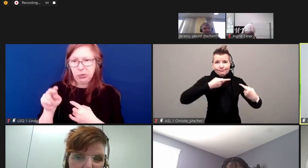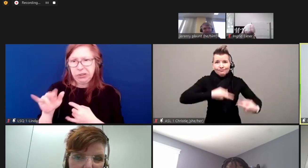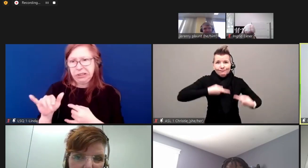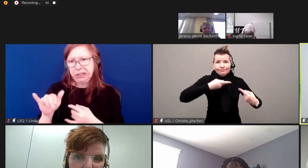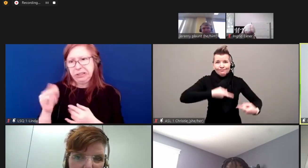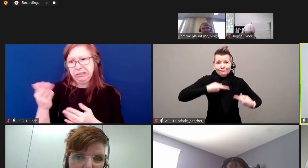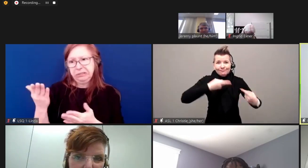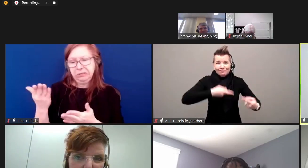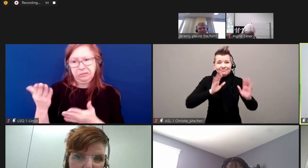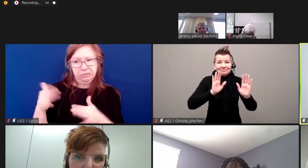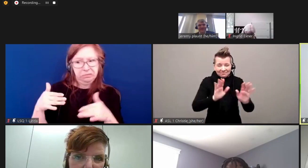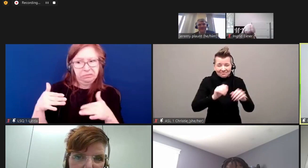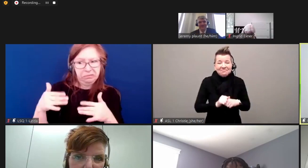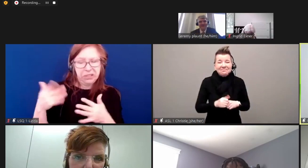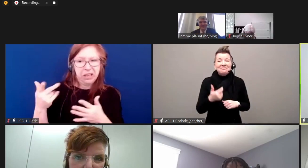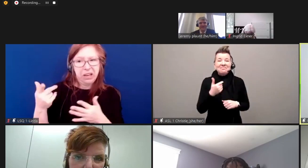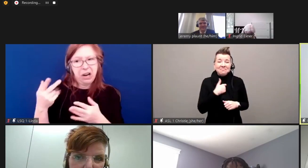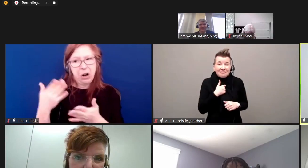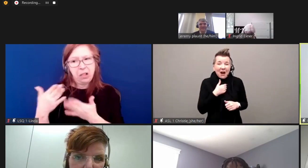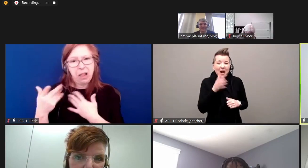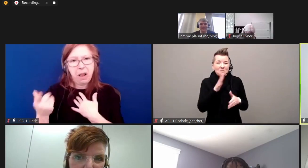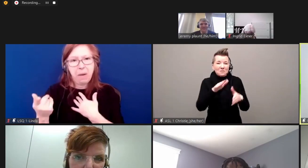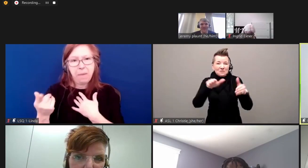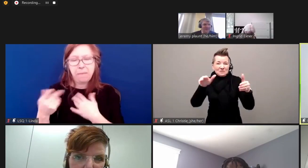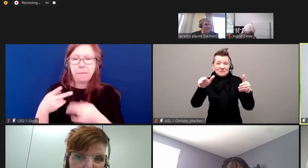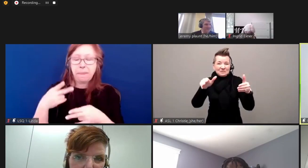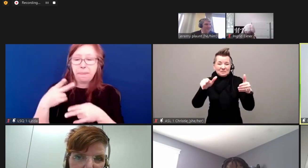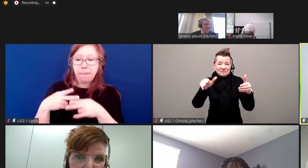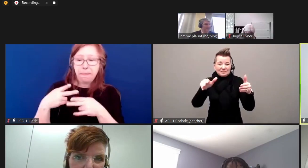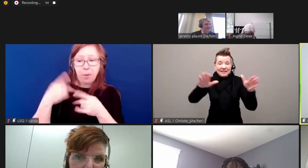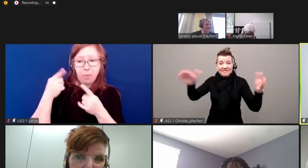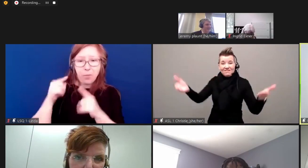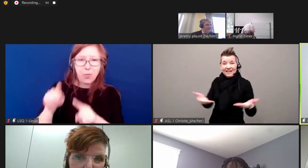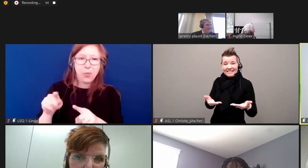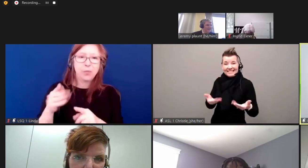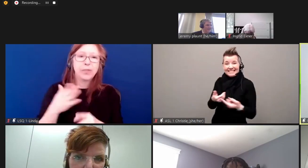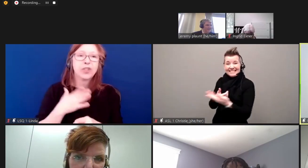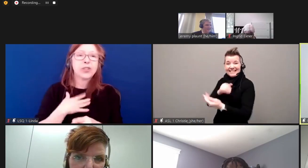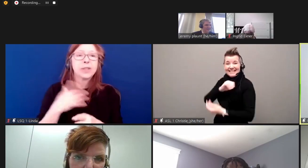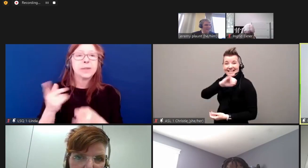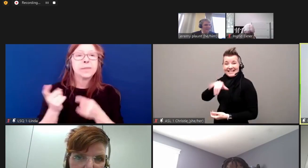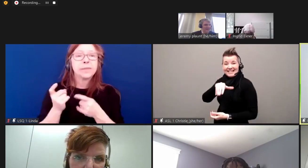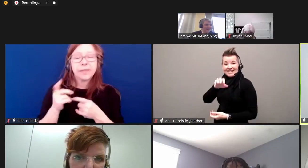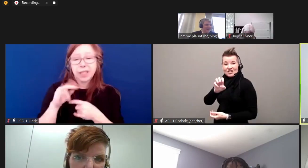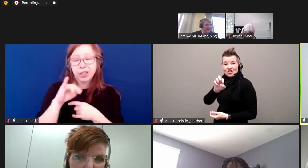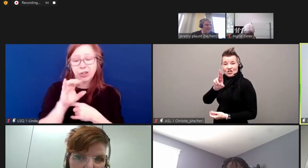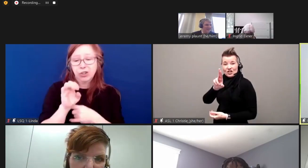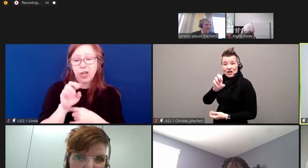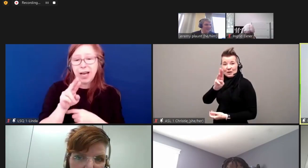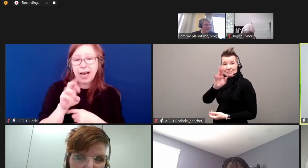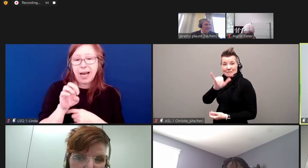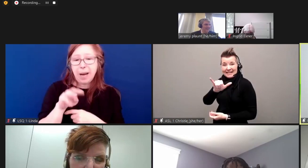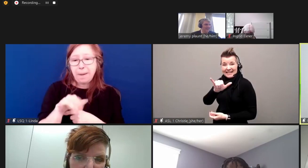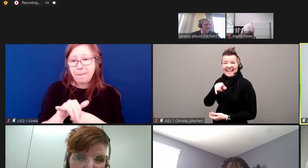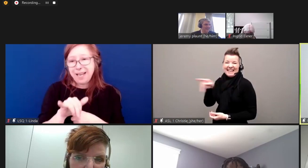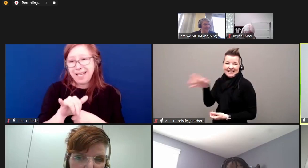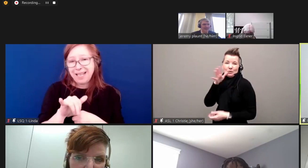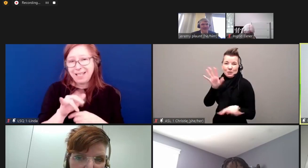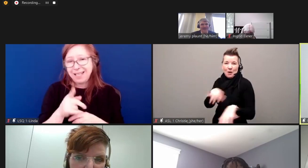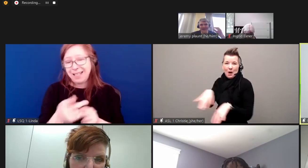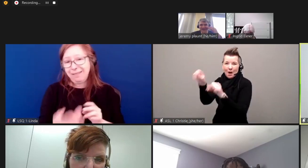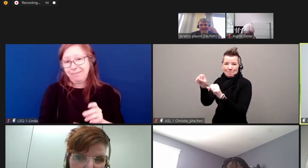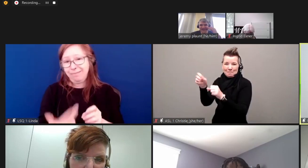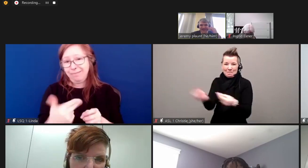retard. Donc, en son nom, j'aimerais inviter Jeremy à se joindre à nous